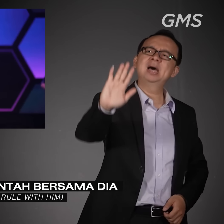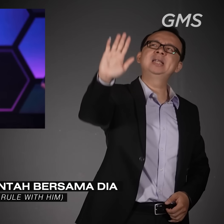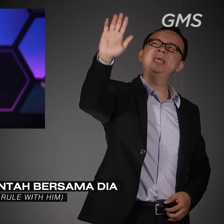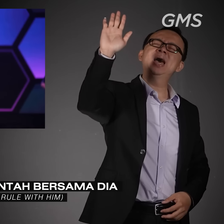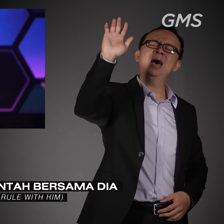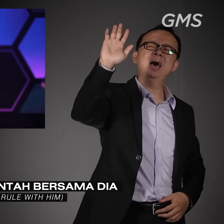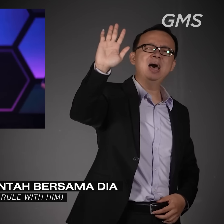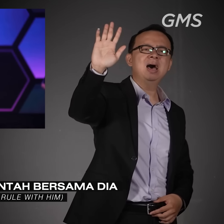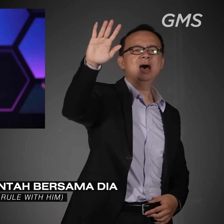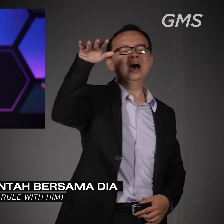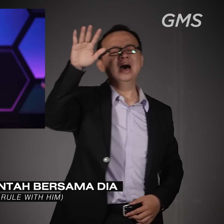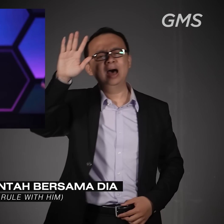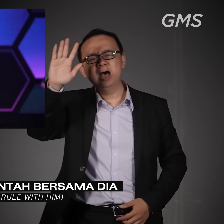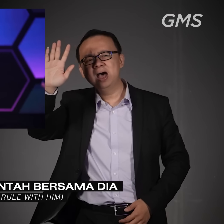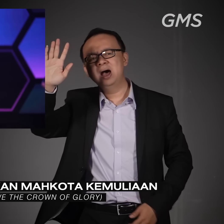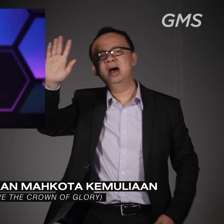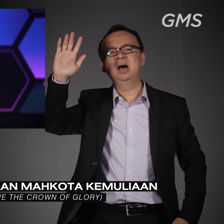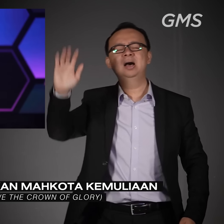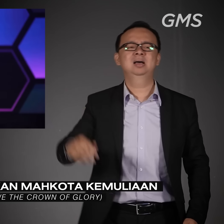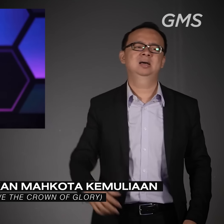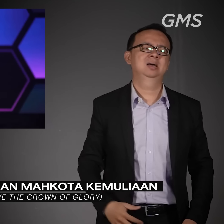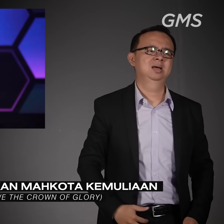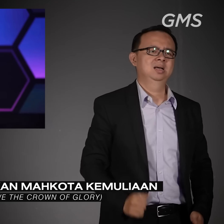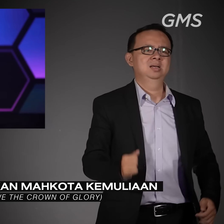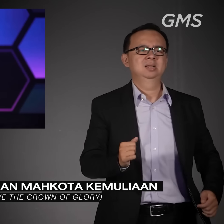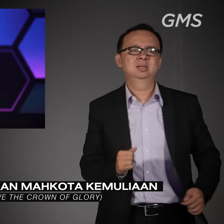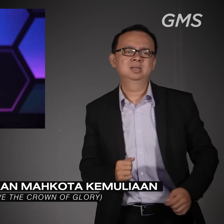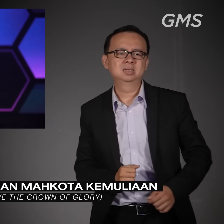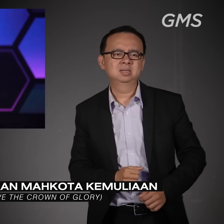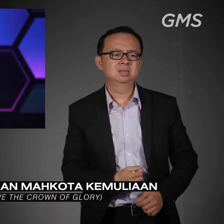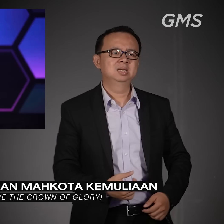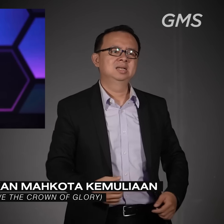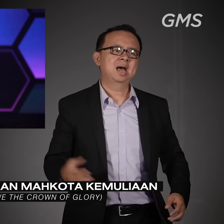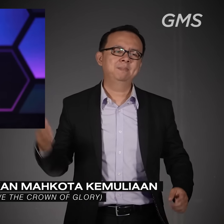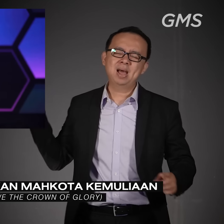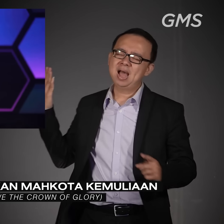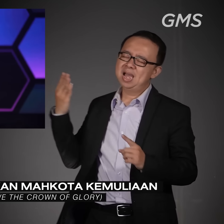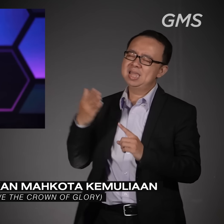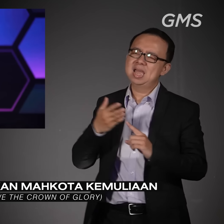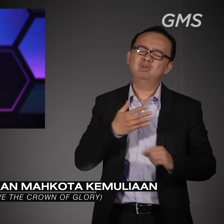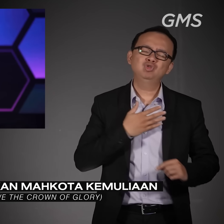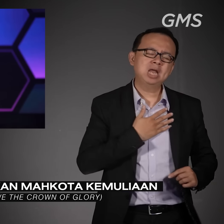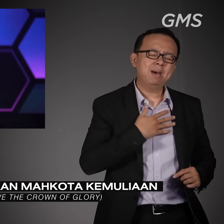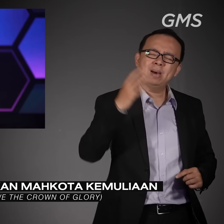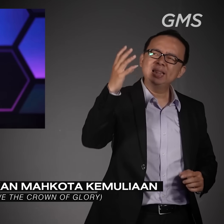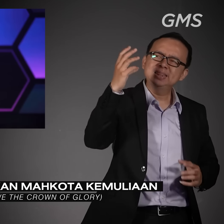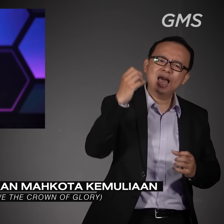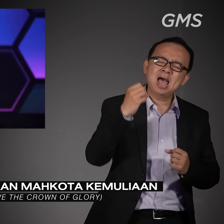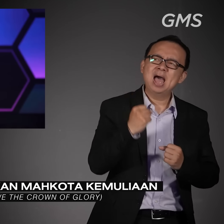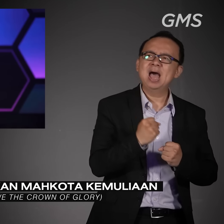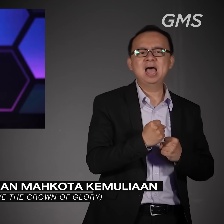bersama Dia. Sampai ku dapat